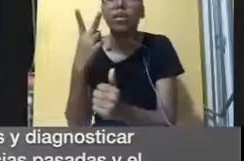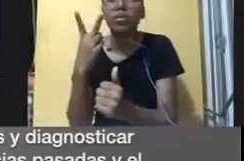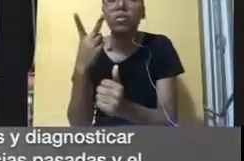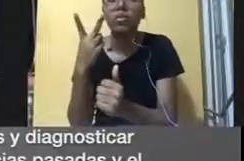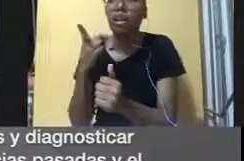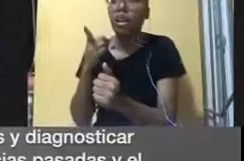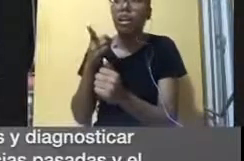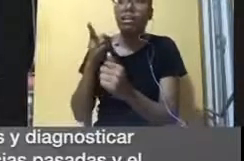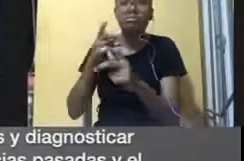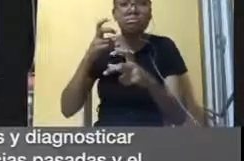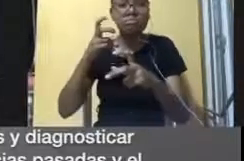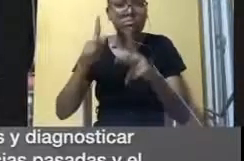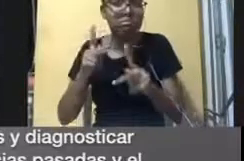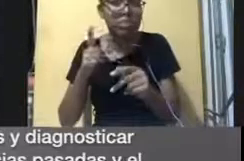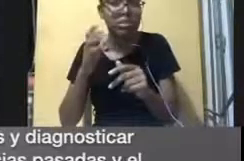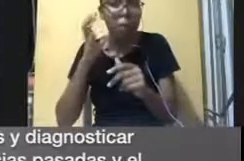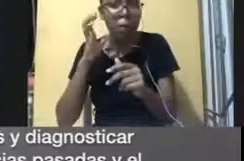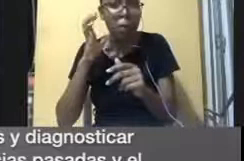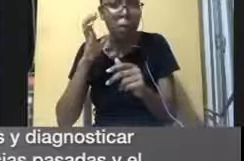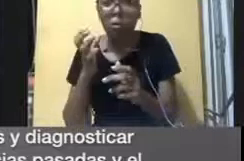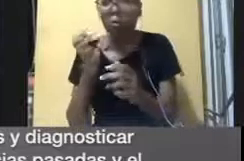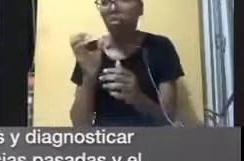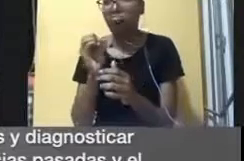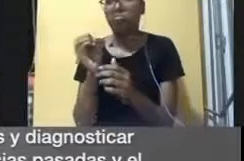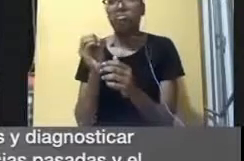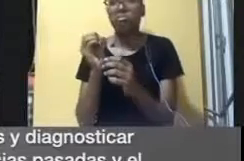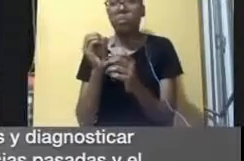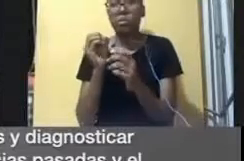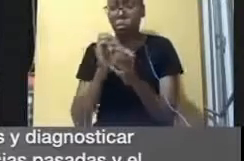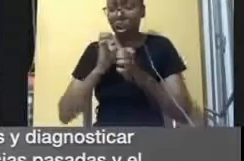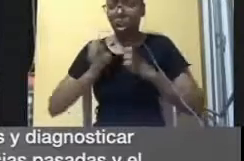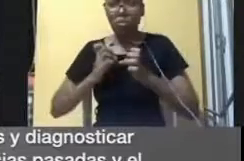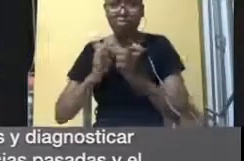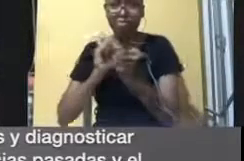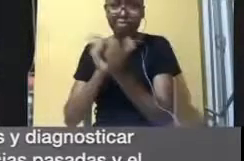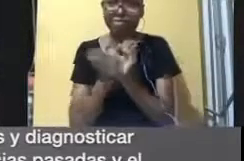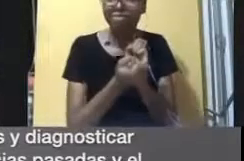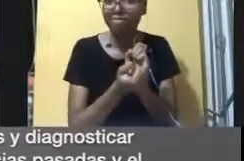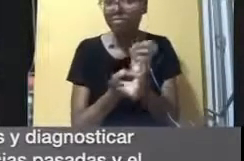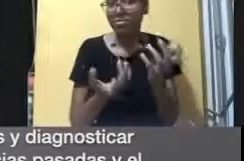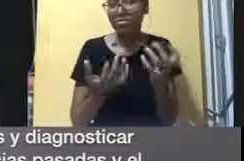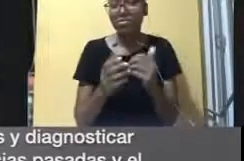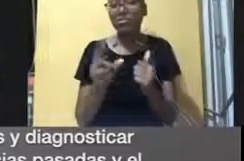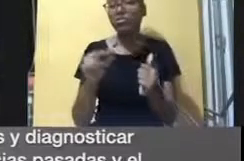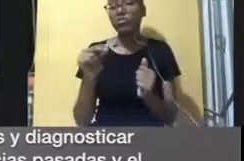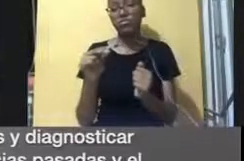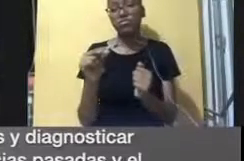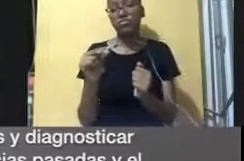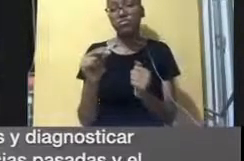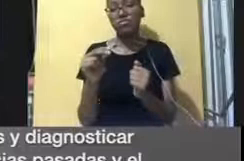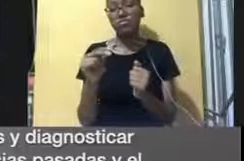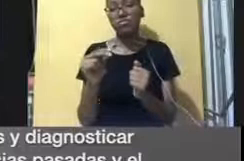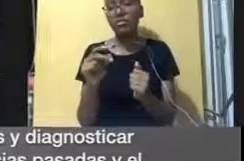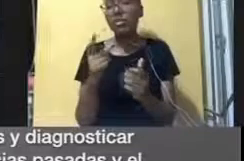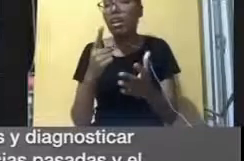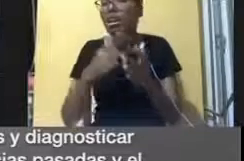verdad. Es que ellos viven en un mundo frustrante y tienen mucho trauma todo el tiempo